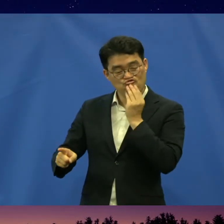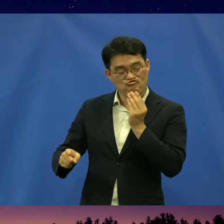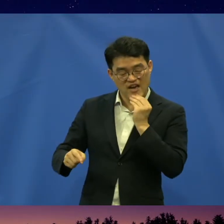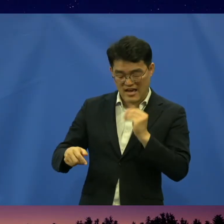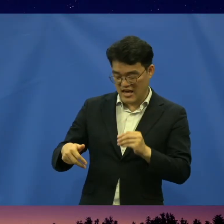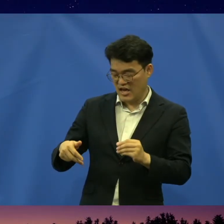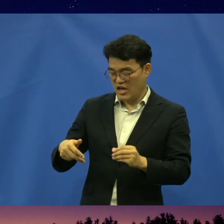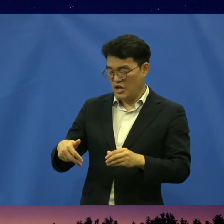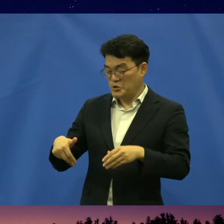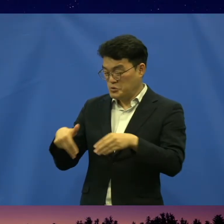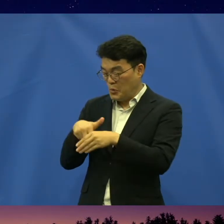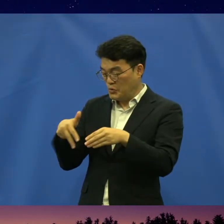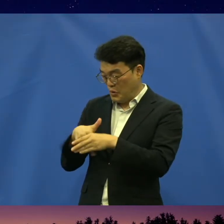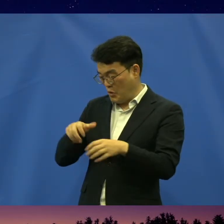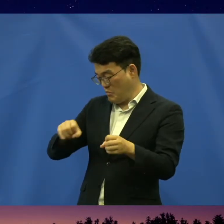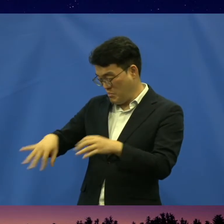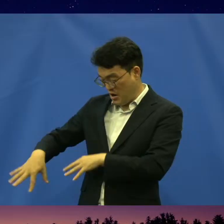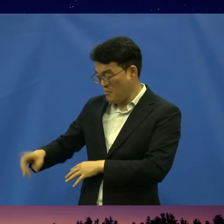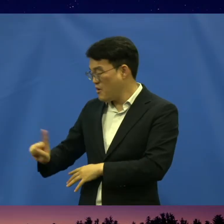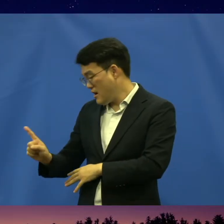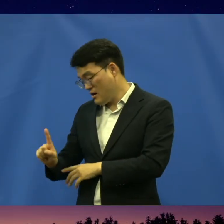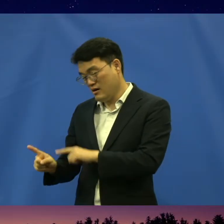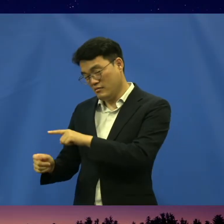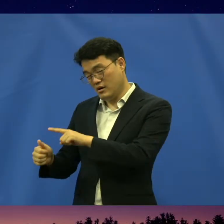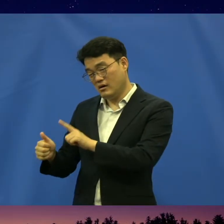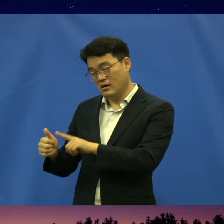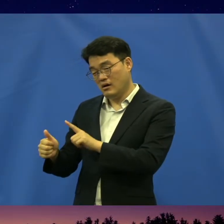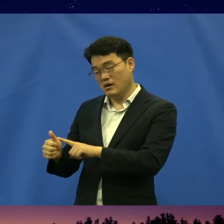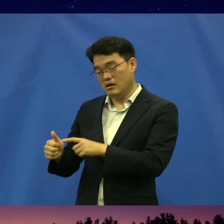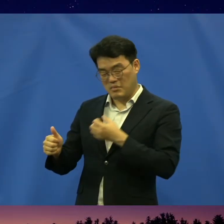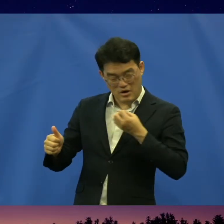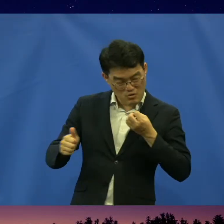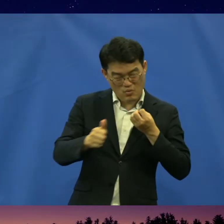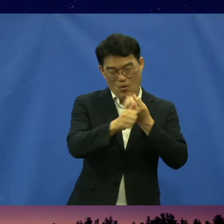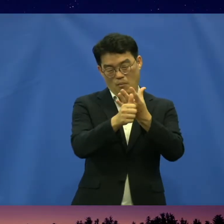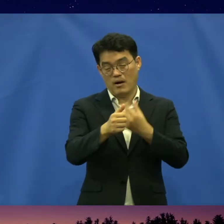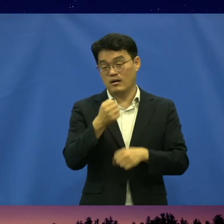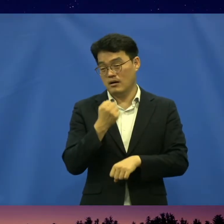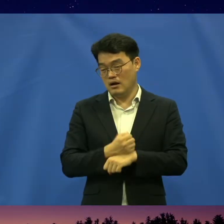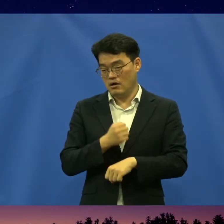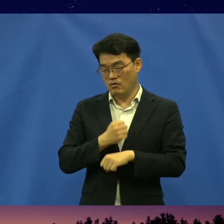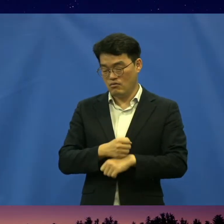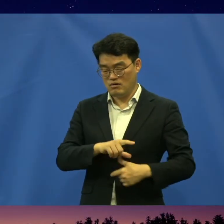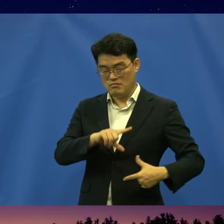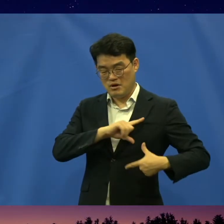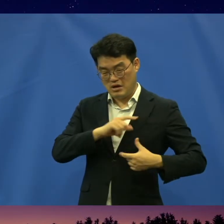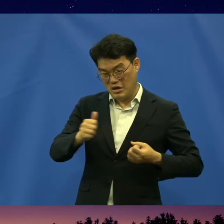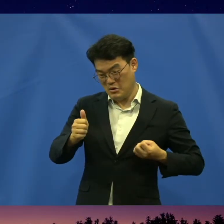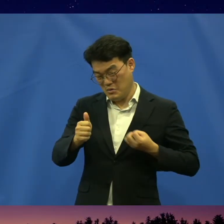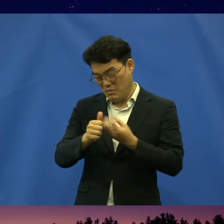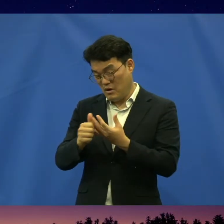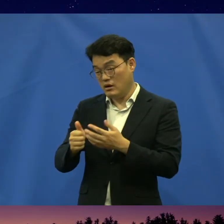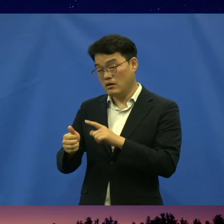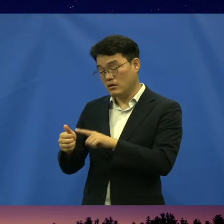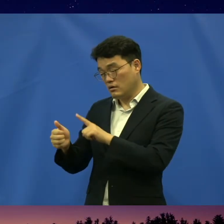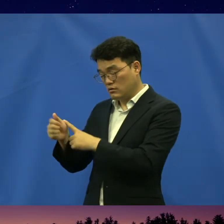욕하는 자들과 싸우려고 하지 않았습니다. 무고죄로 고발하거나 명예훼손죄로 고발하지 않았어요.